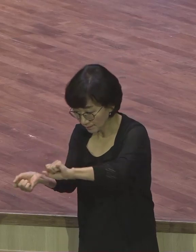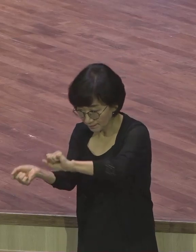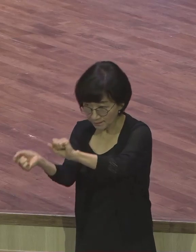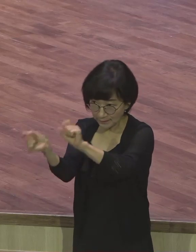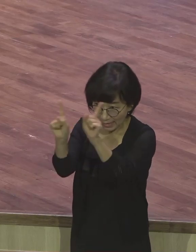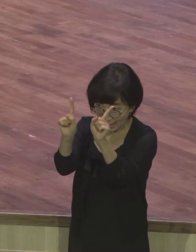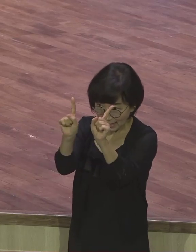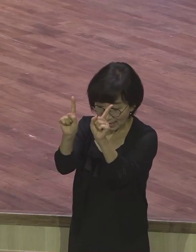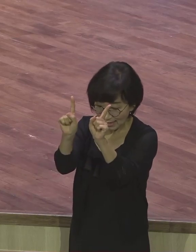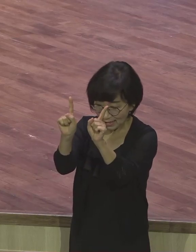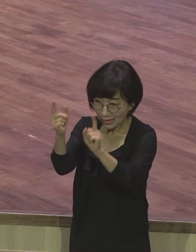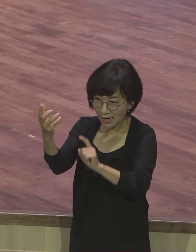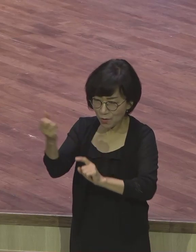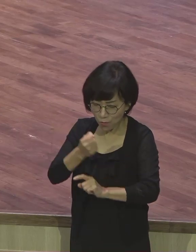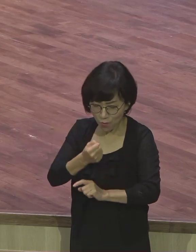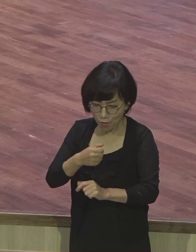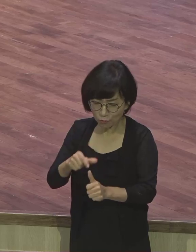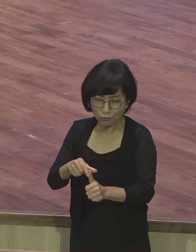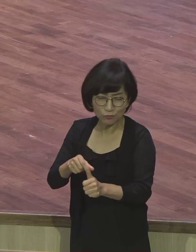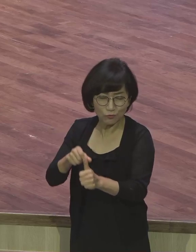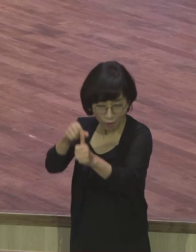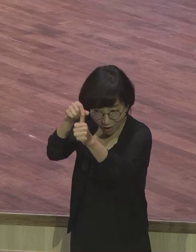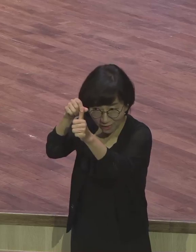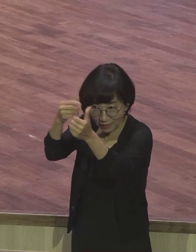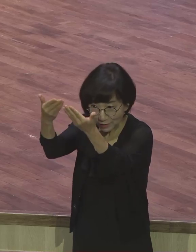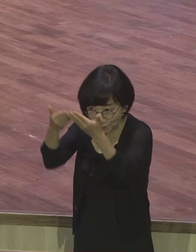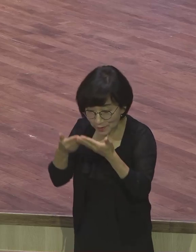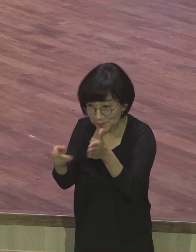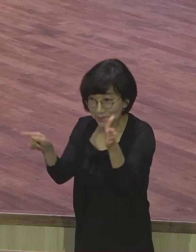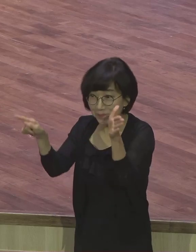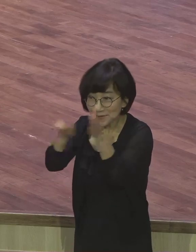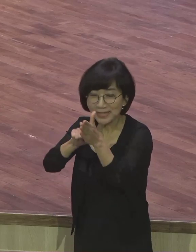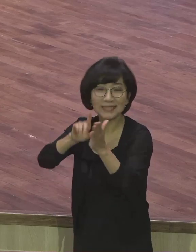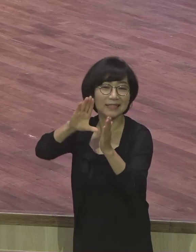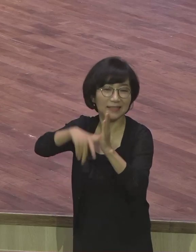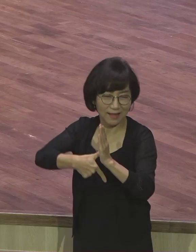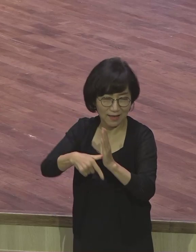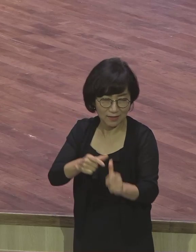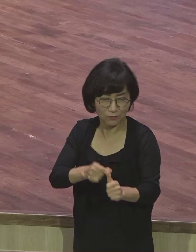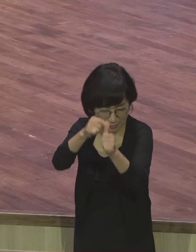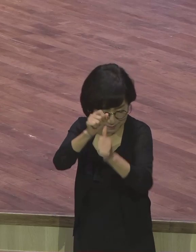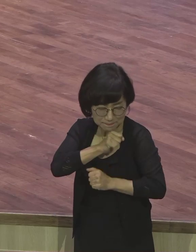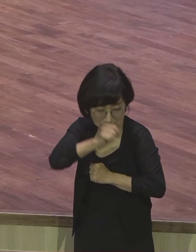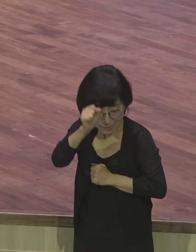통해서 주어진 구원의 길을 믿는 자만이 구원받는다.